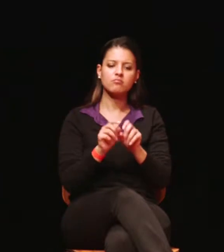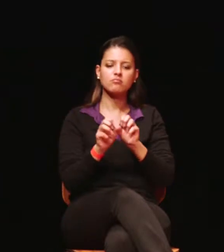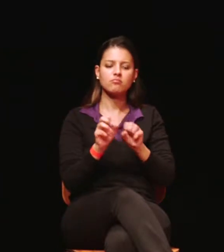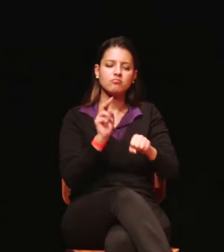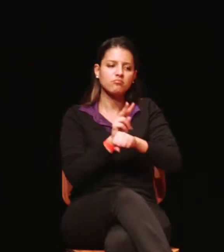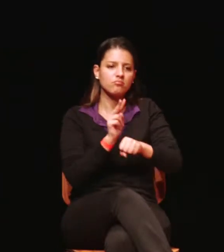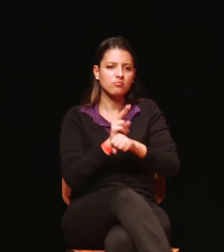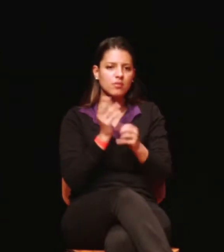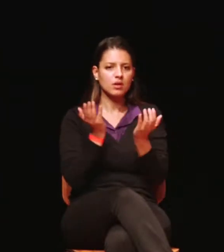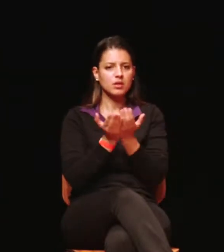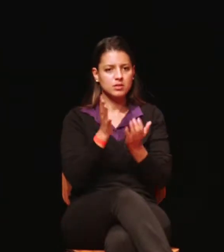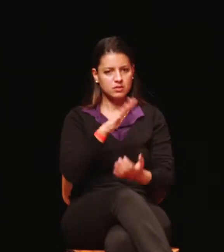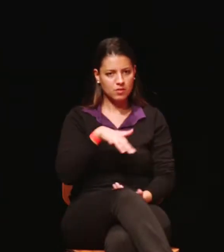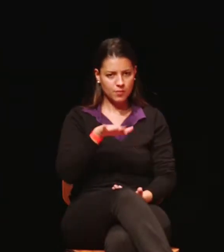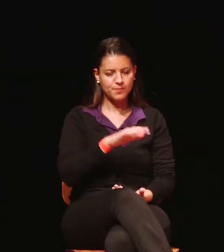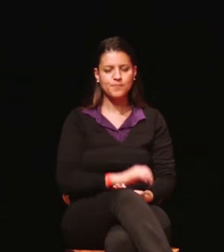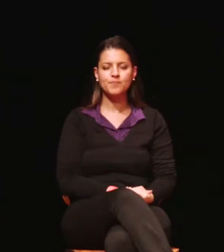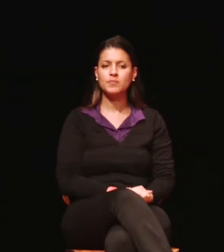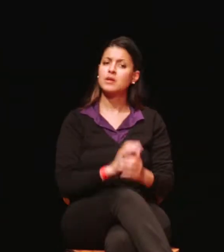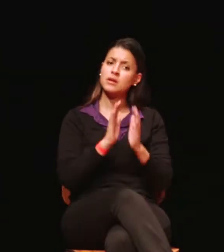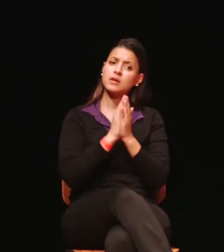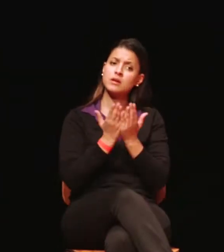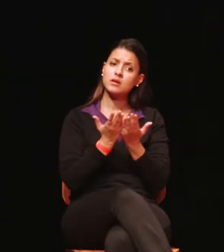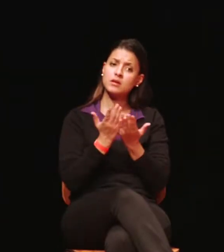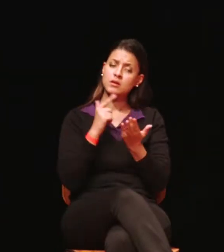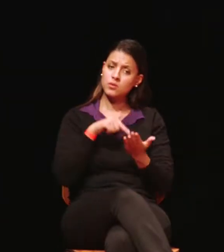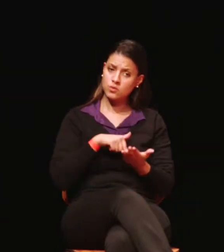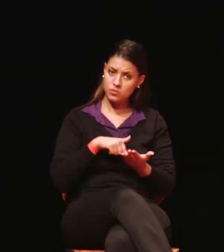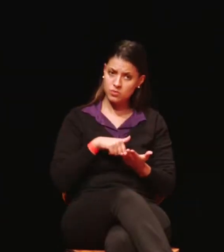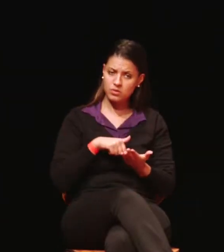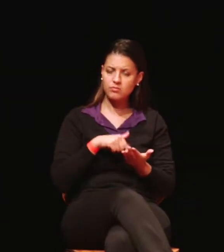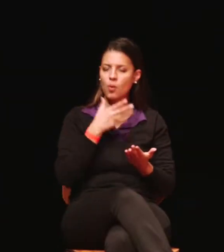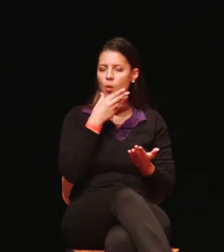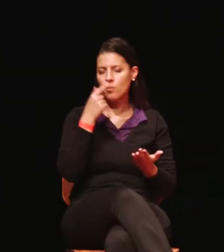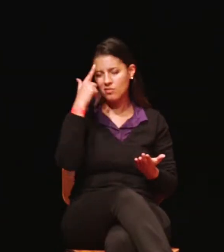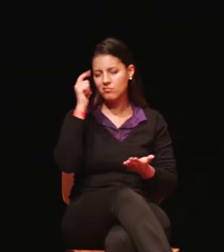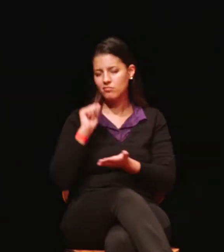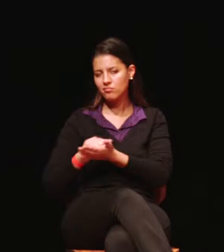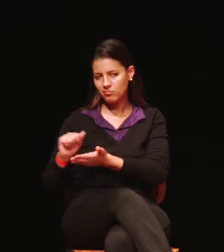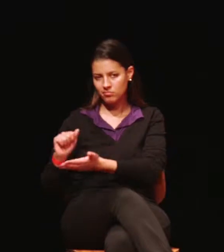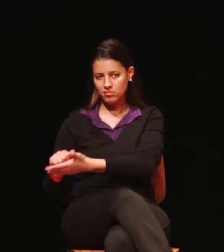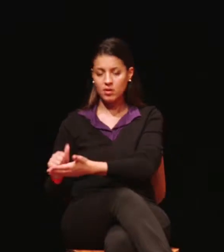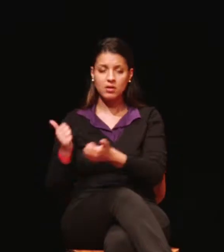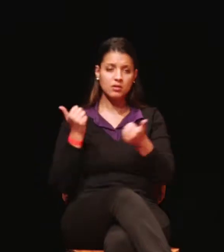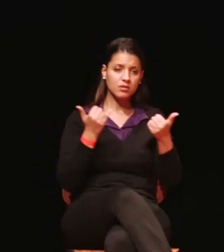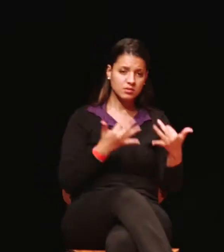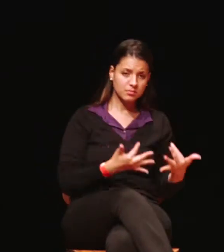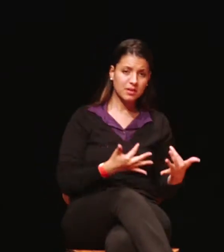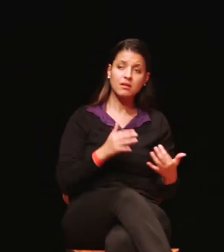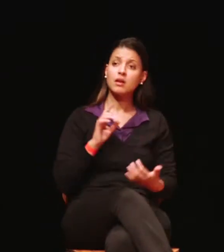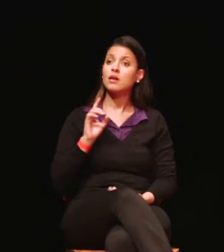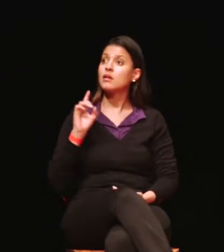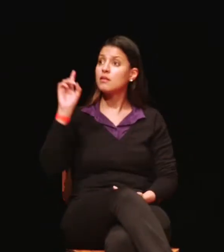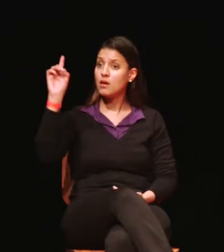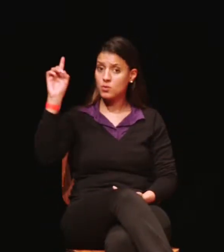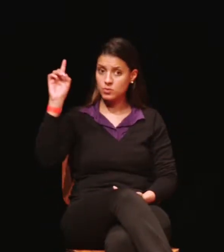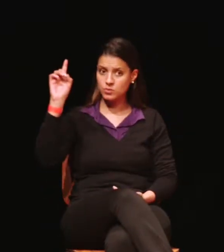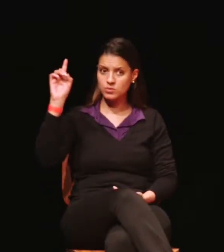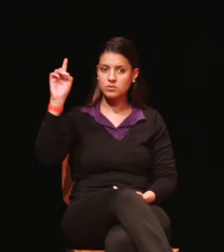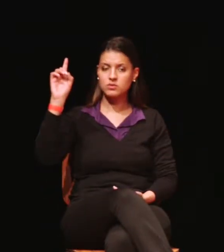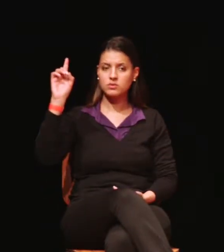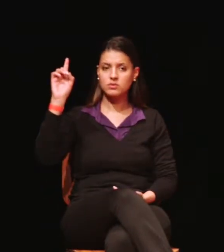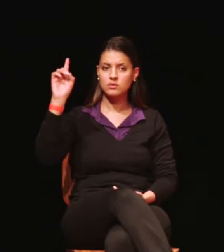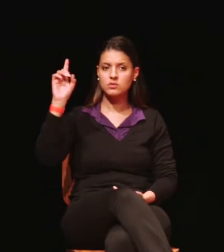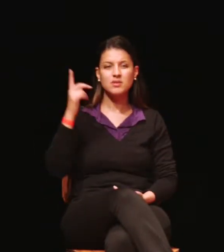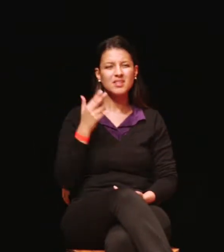A certo momento do livro, Alexandre de Gusmão, inclusive, define Deus como sendo, abre aspas, uma